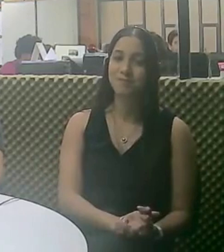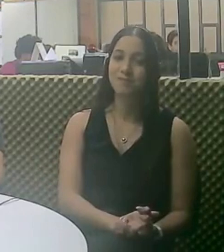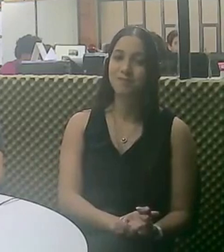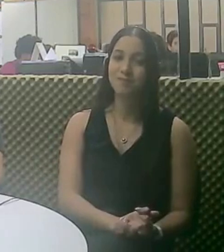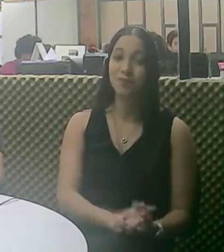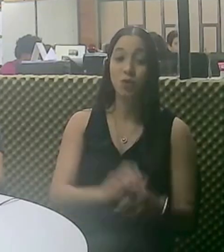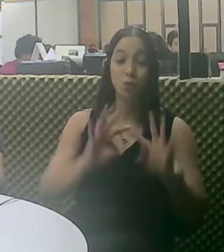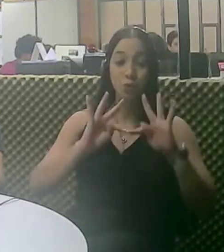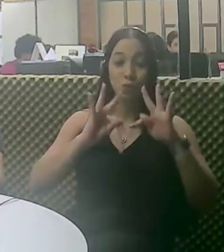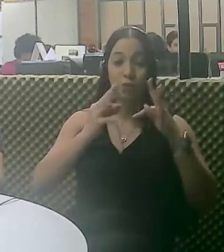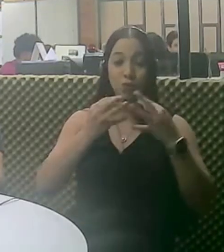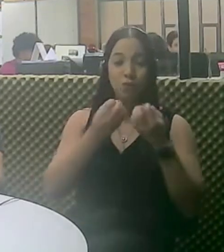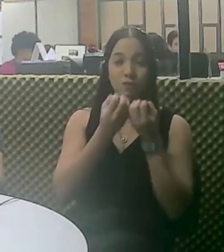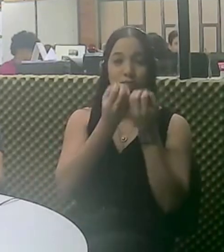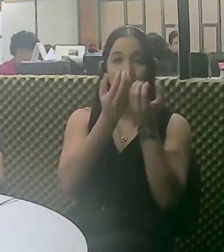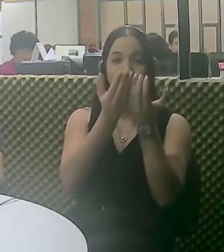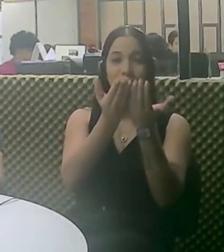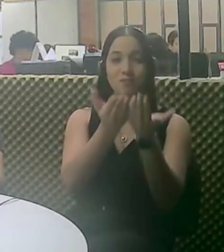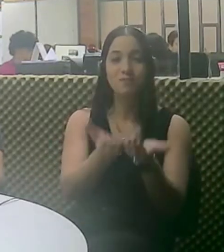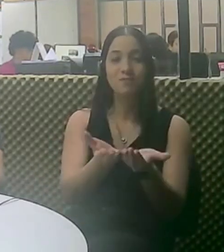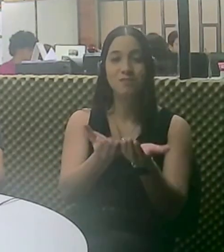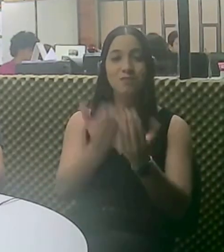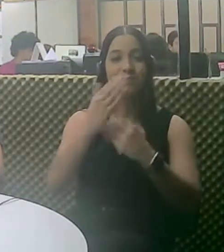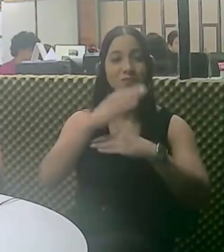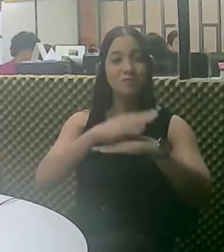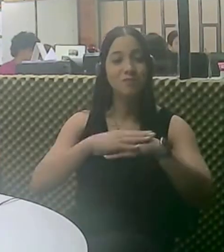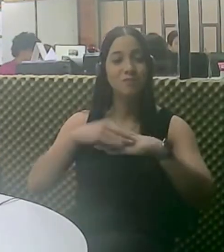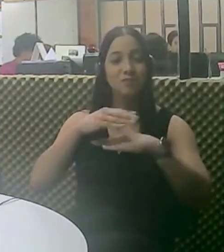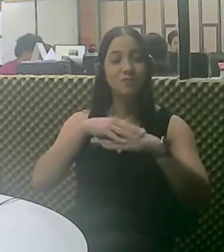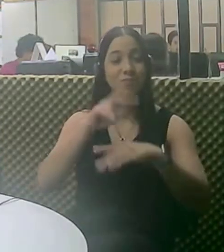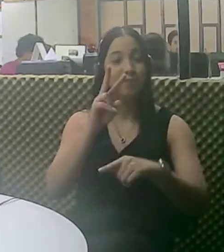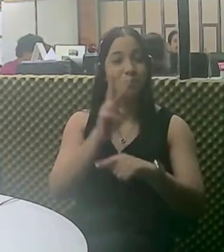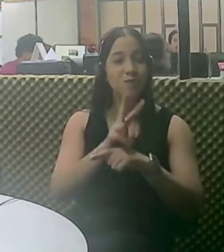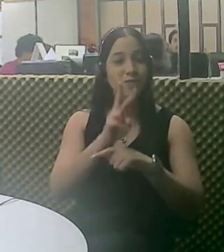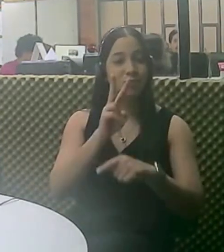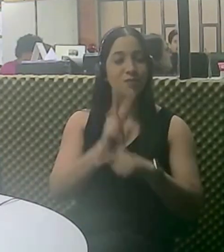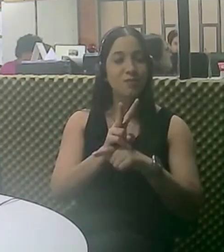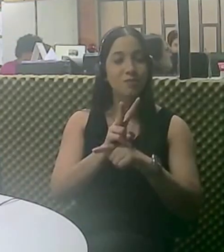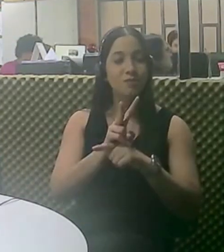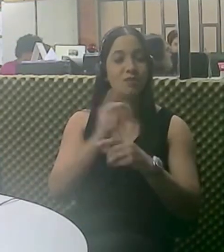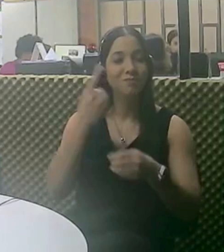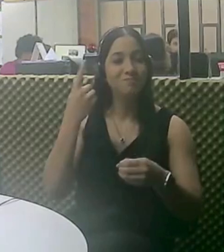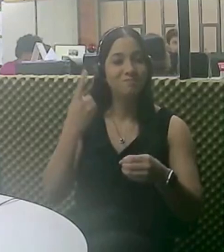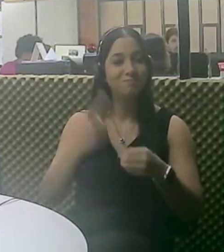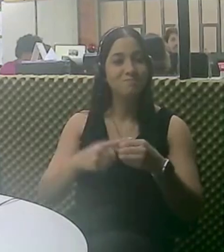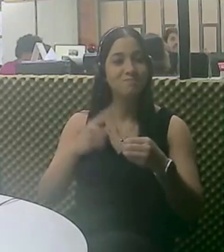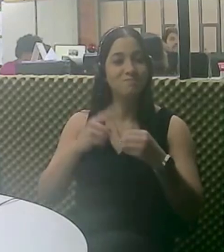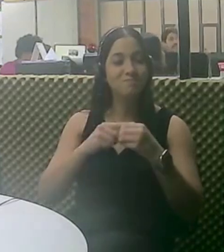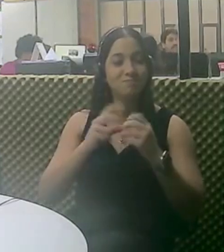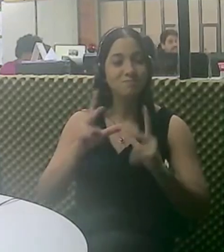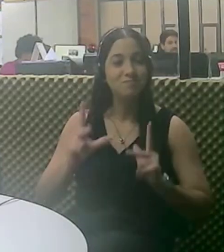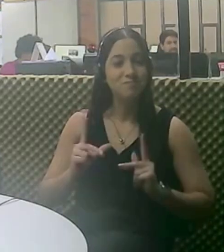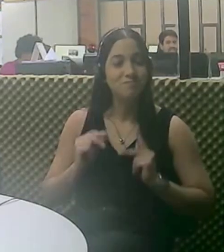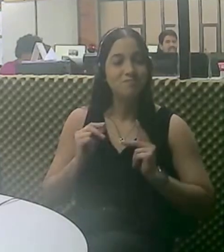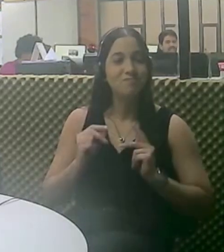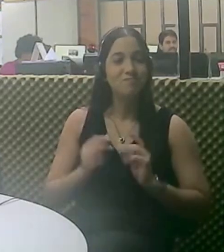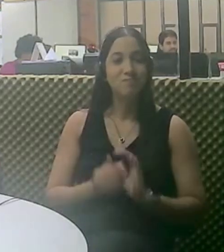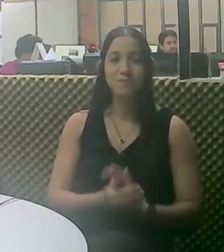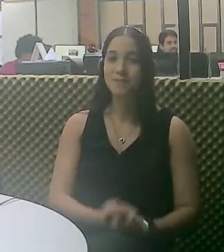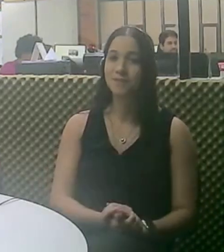E tudo isso é para você, com o cuidado e o carinho de uma cidade que faz bem.